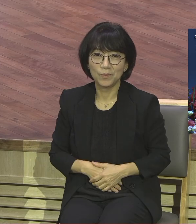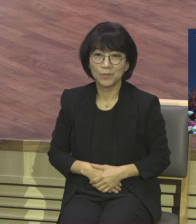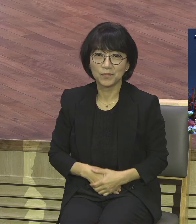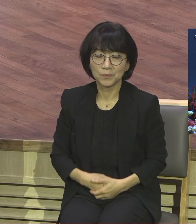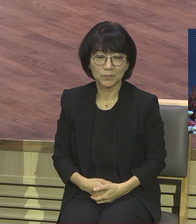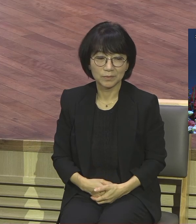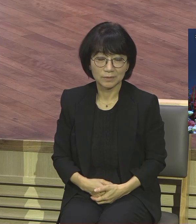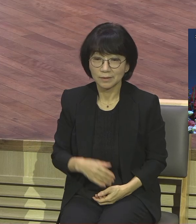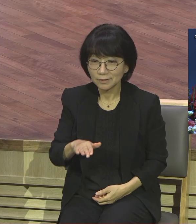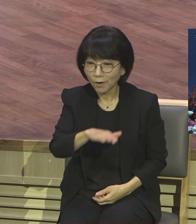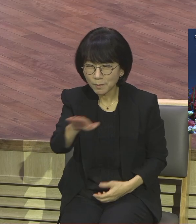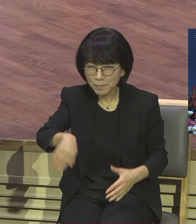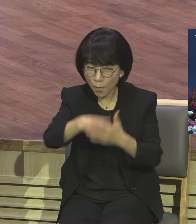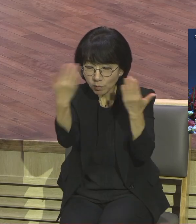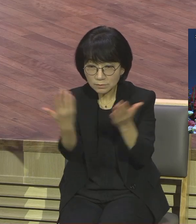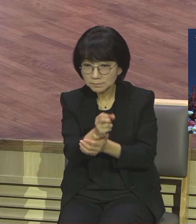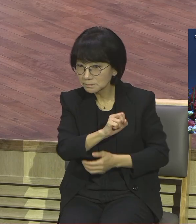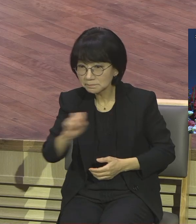모든 것 버린 적 있어요?